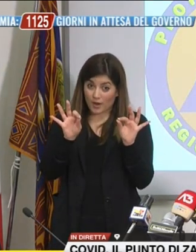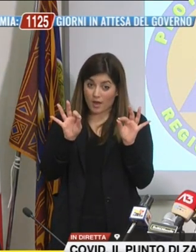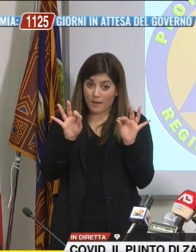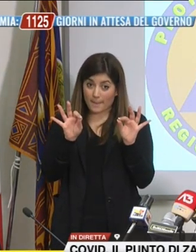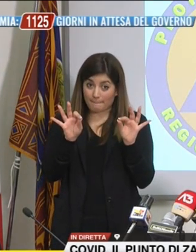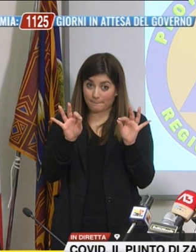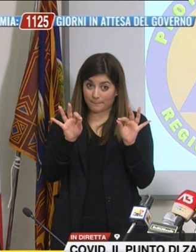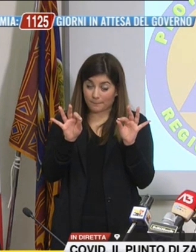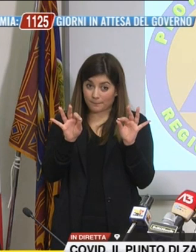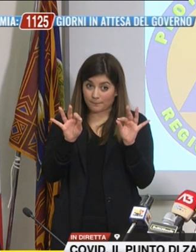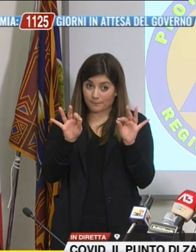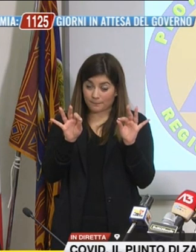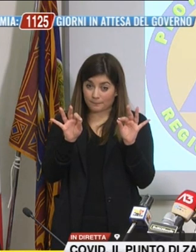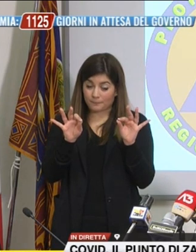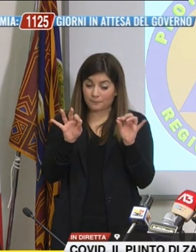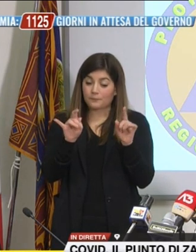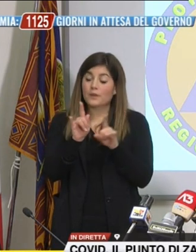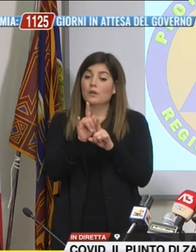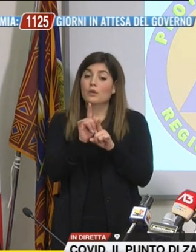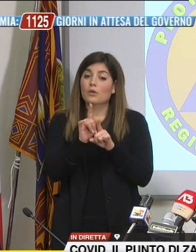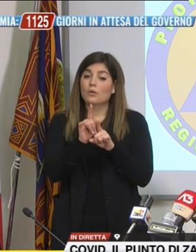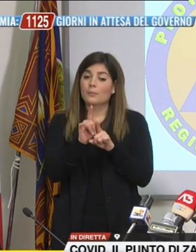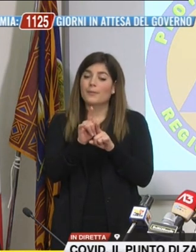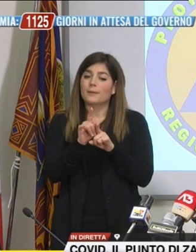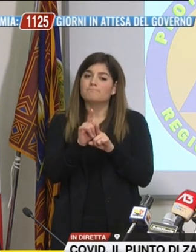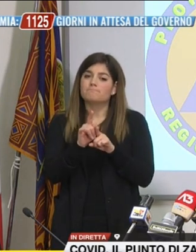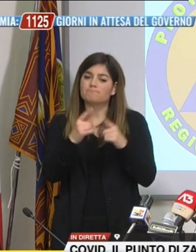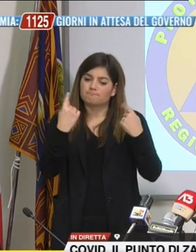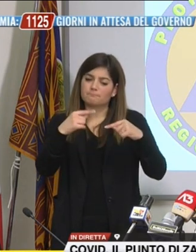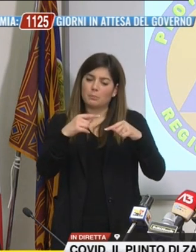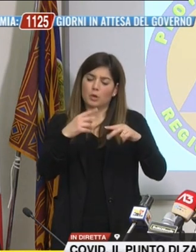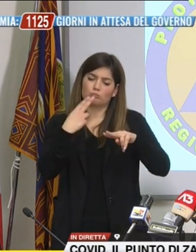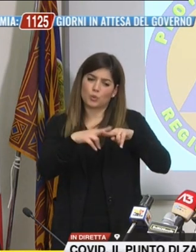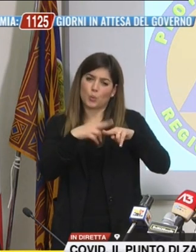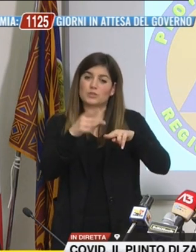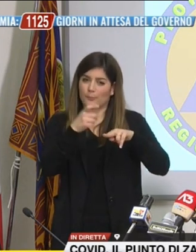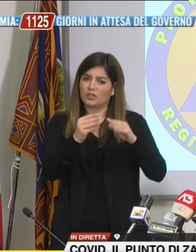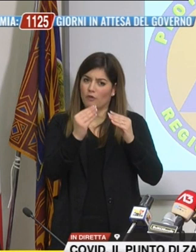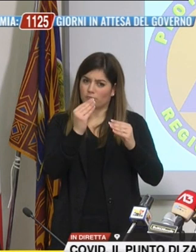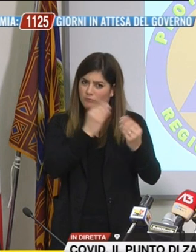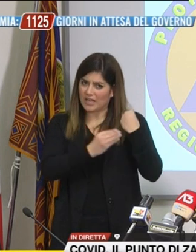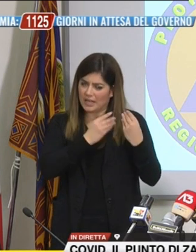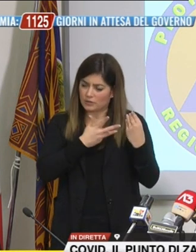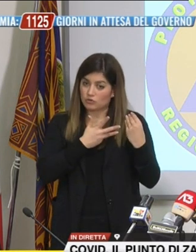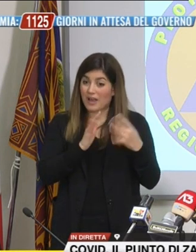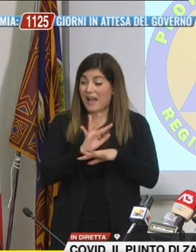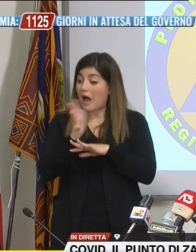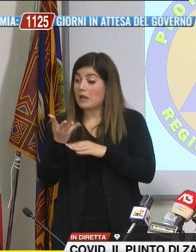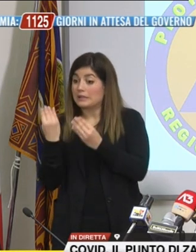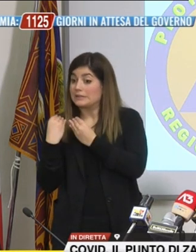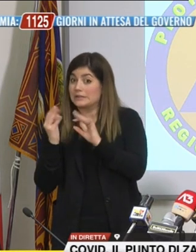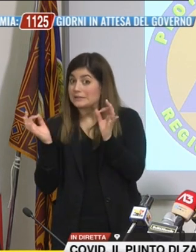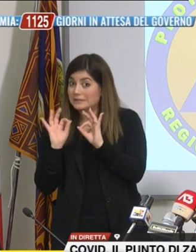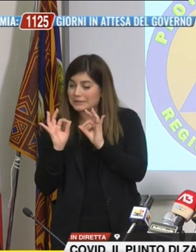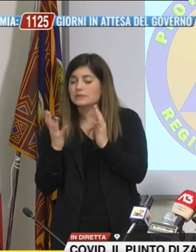si stanno indirizzando nell'utilizzare perché hanno qualche richiesta, altre non hanno richieste. Quindi alla luce stanno facendo adesso tra di